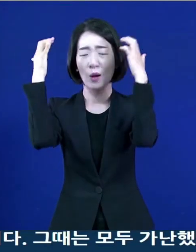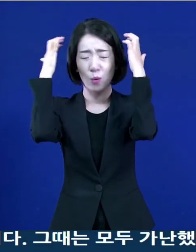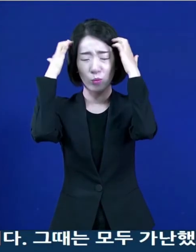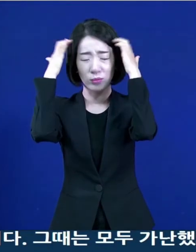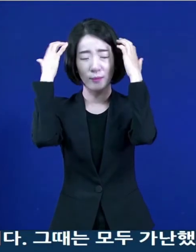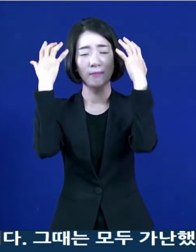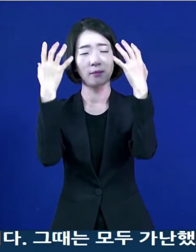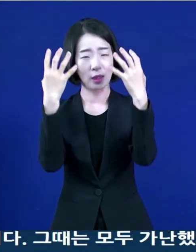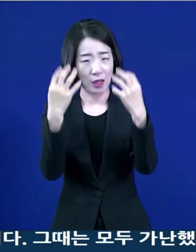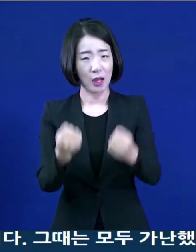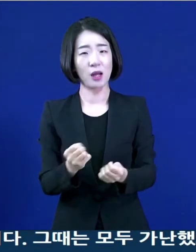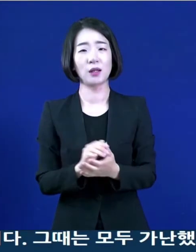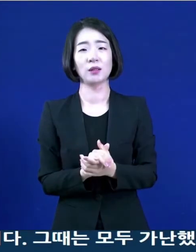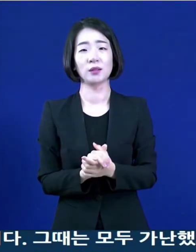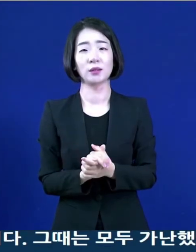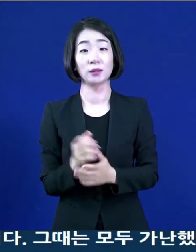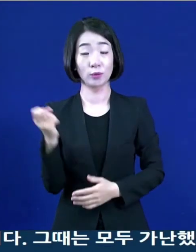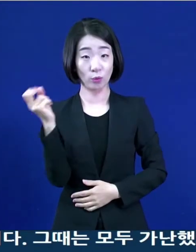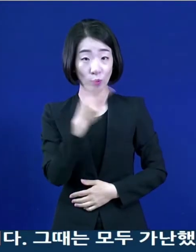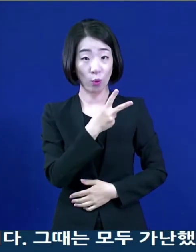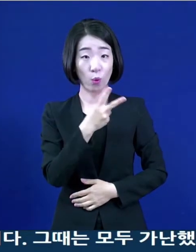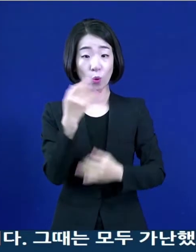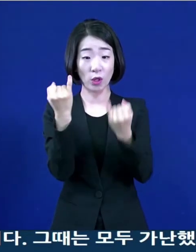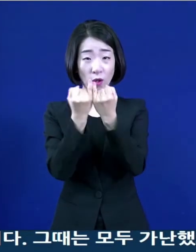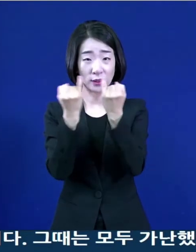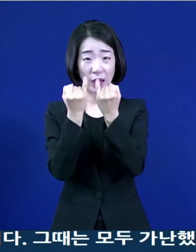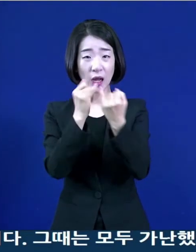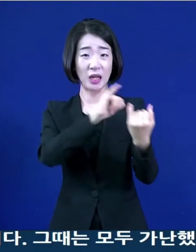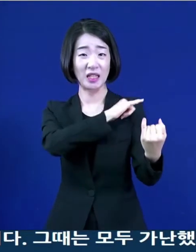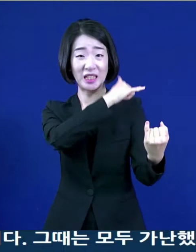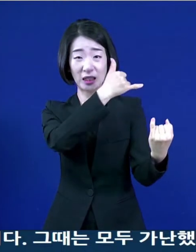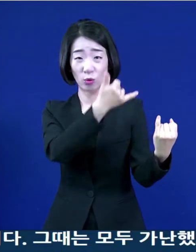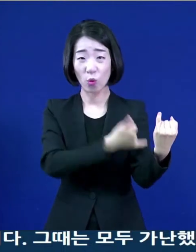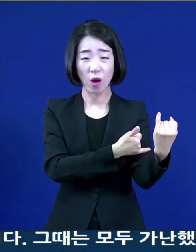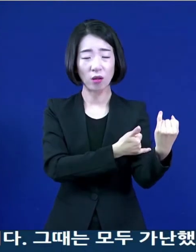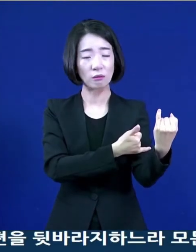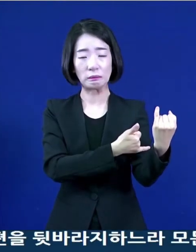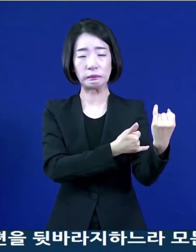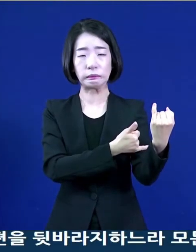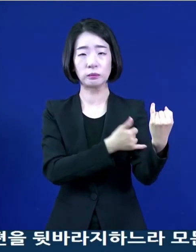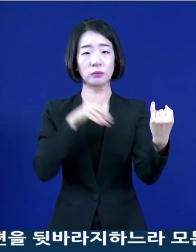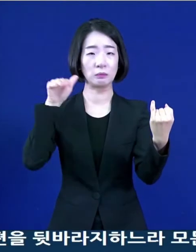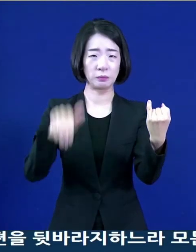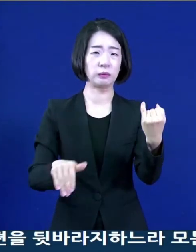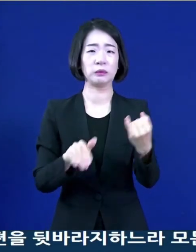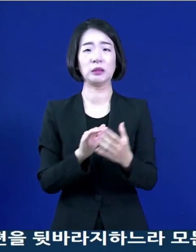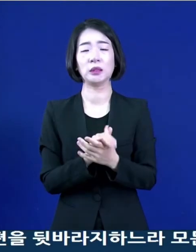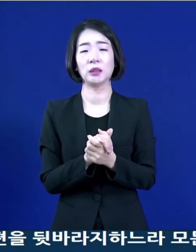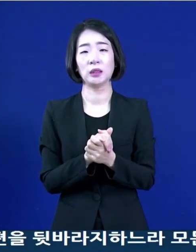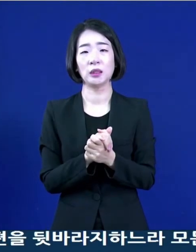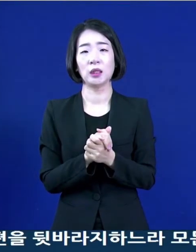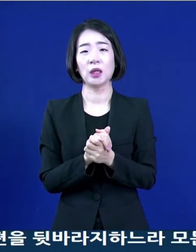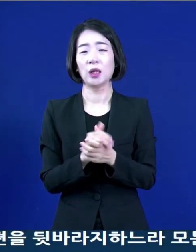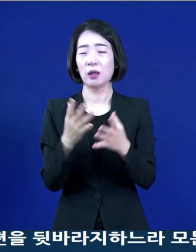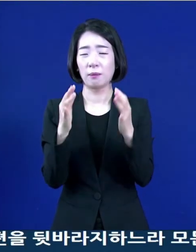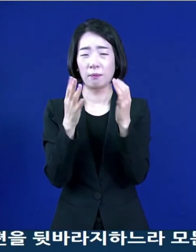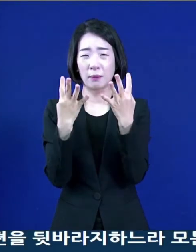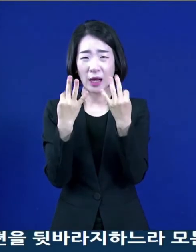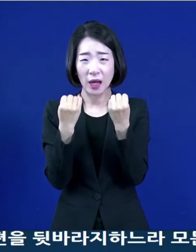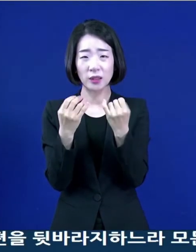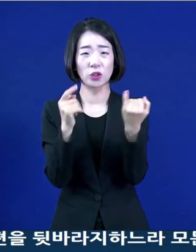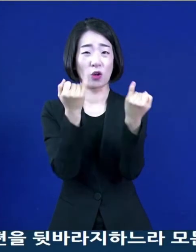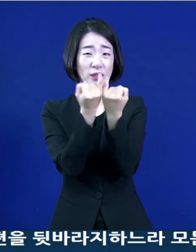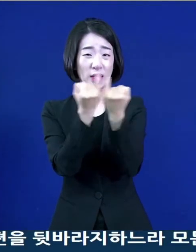여성의 인권이라는 것이 참 부족했죠. 많은 분들이 대접을 받지 못했고